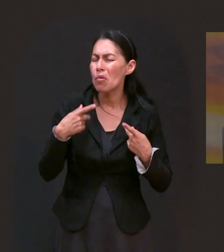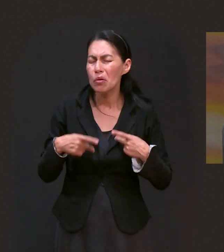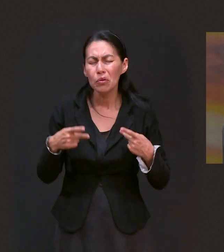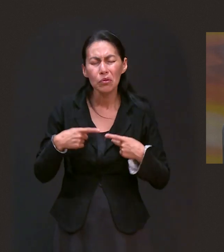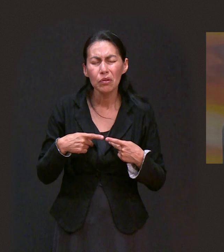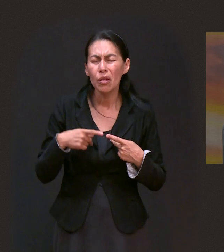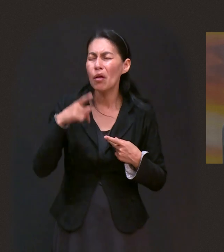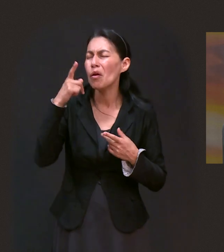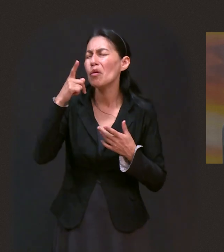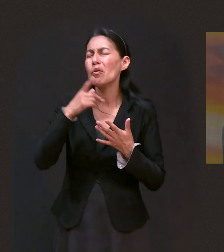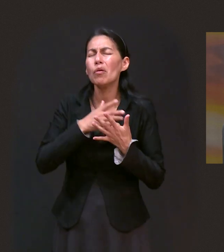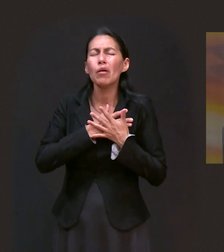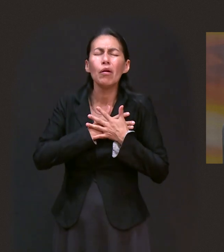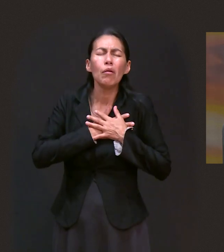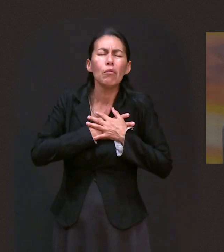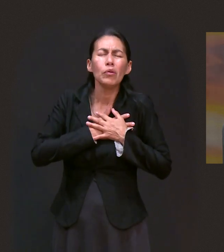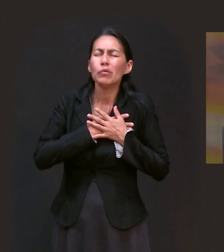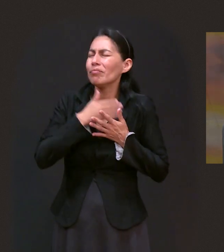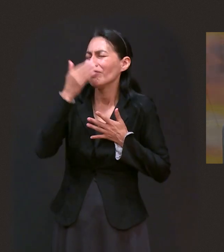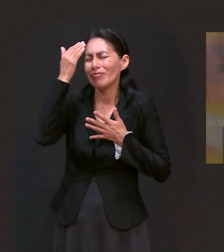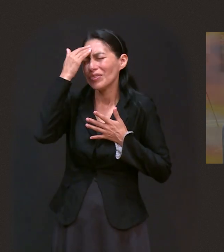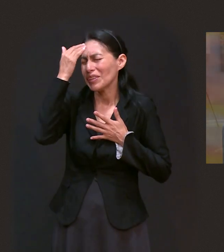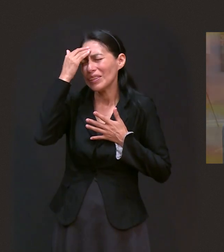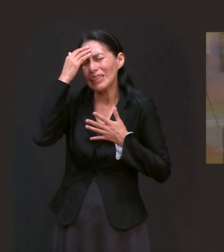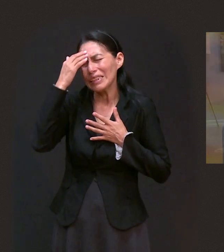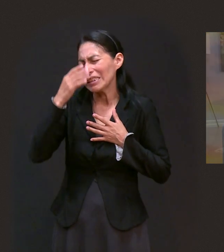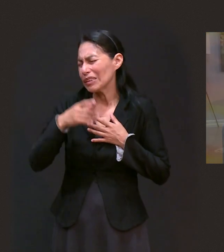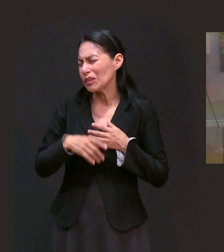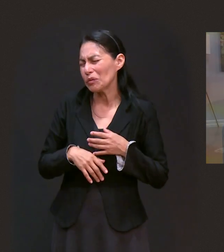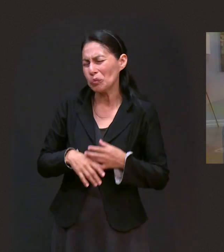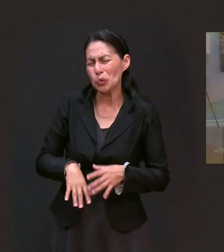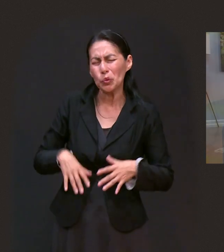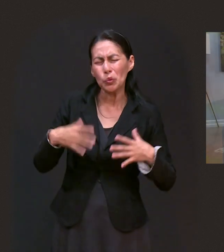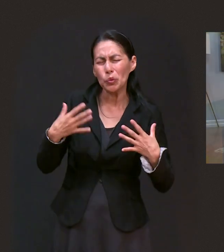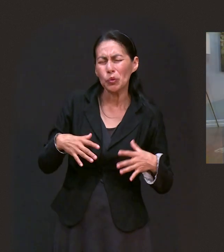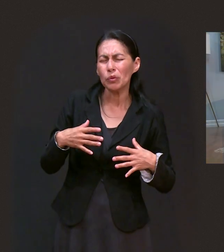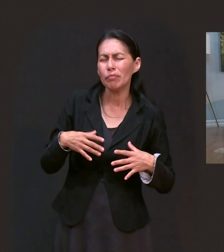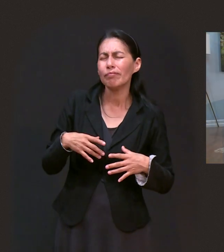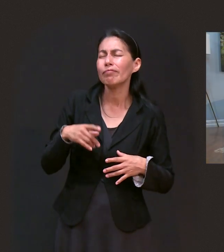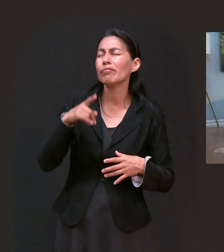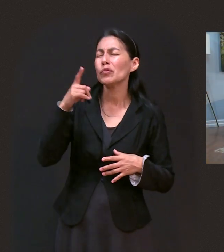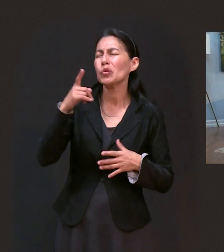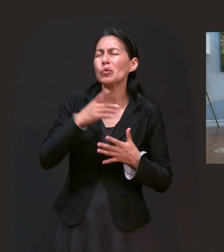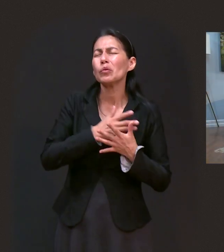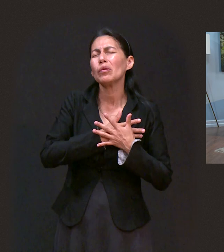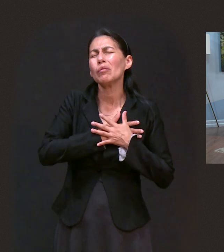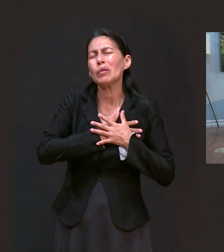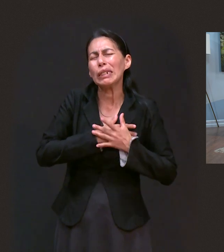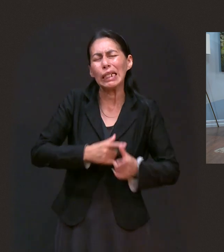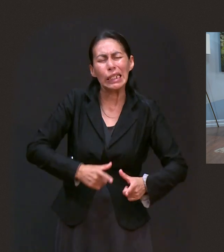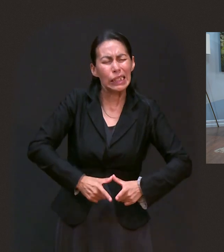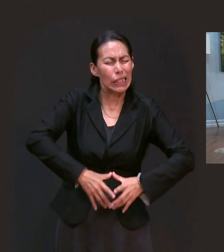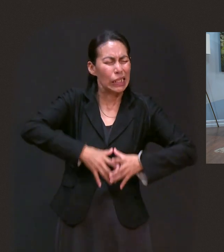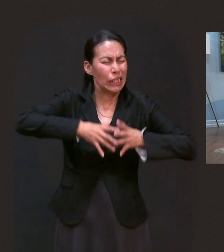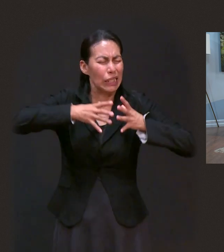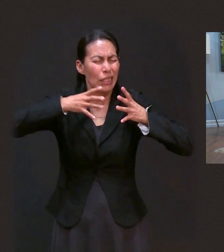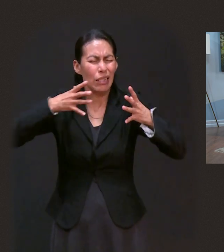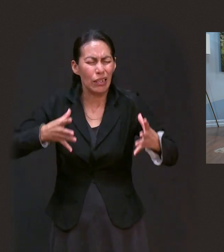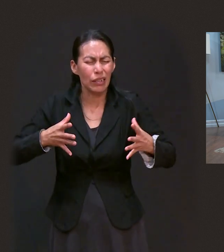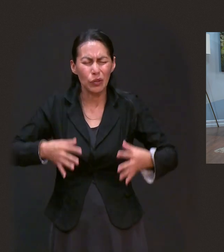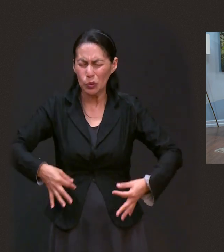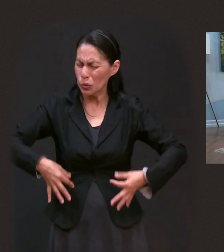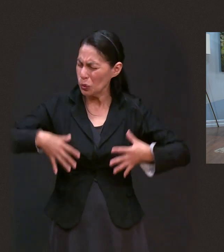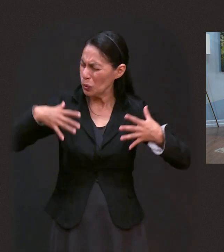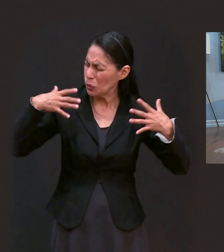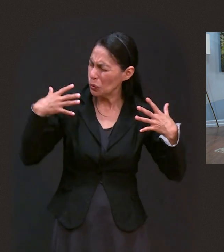de este gran amor que tú nos tienen y ese inmenso infinito ayúdanos señor a ser